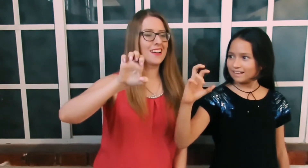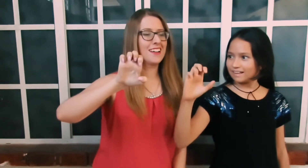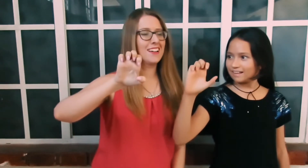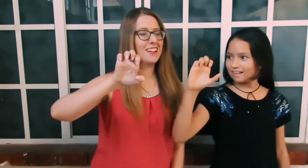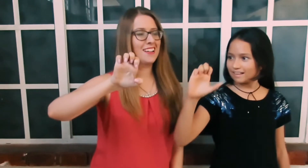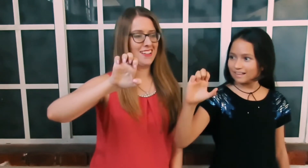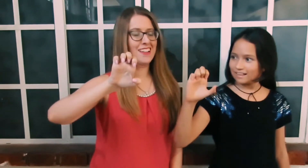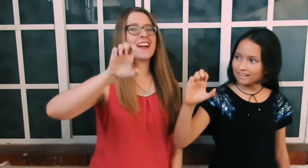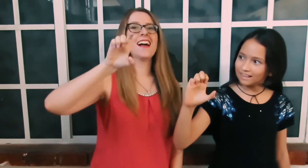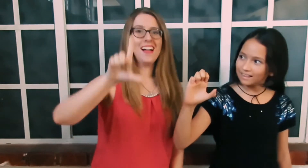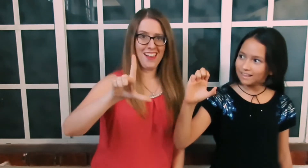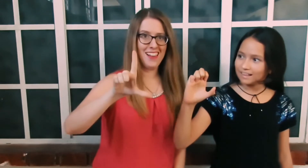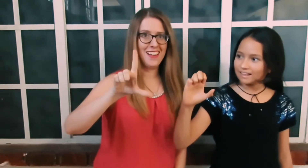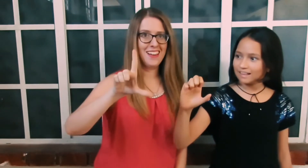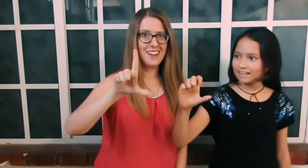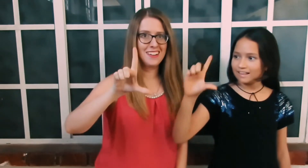E. L.